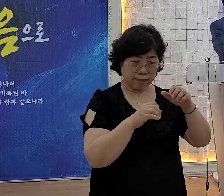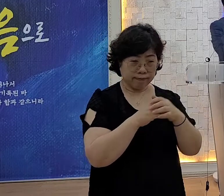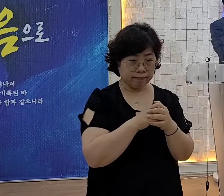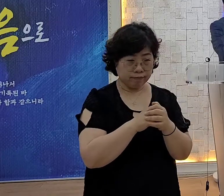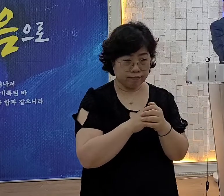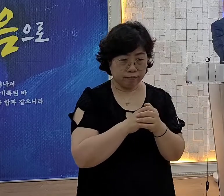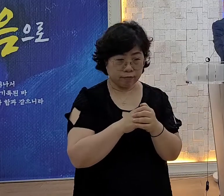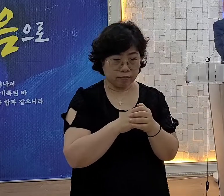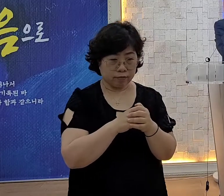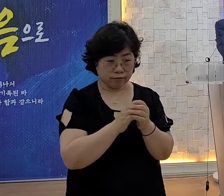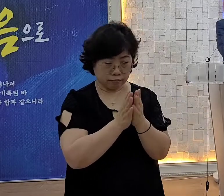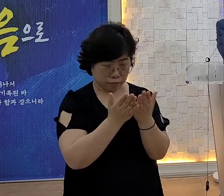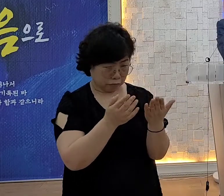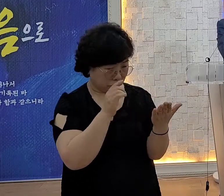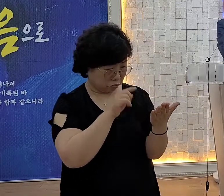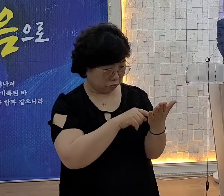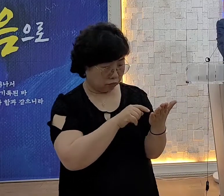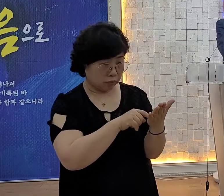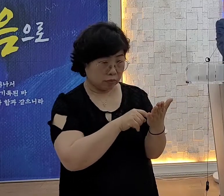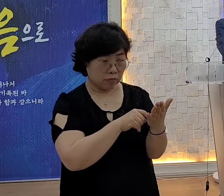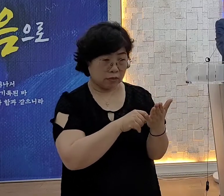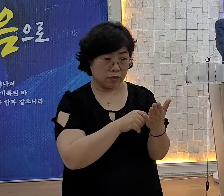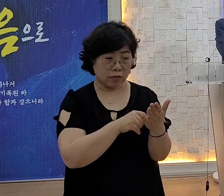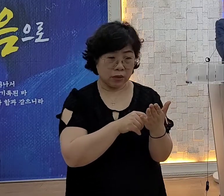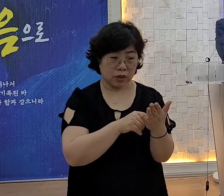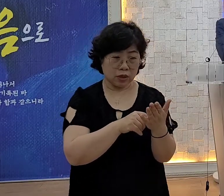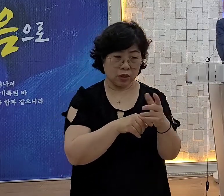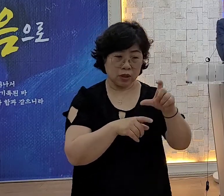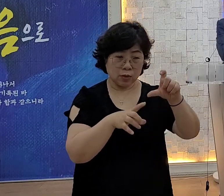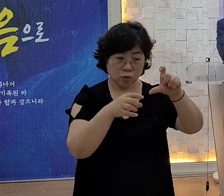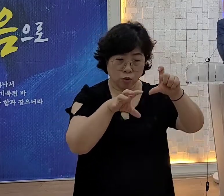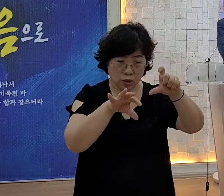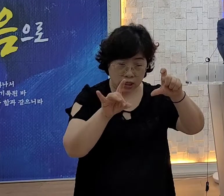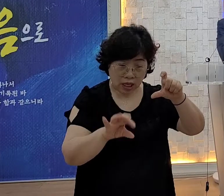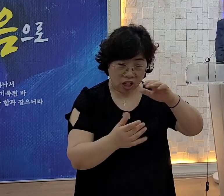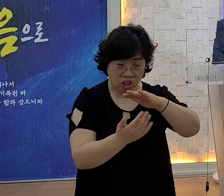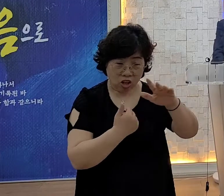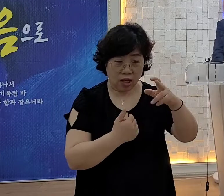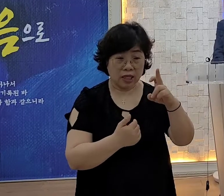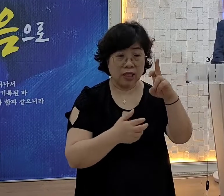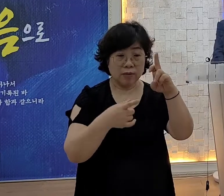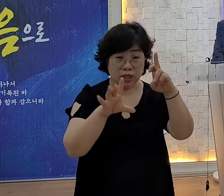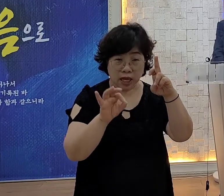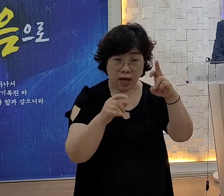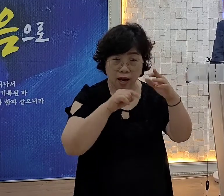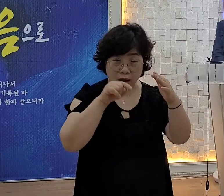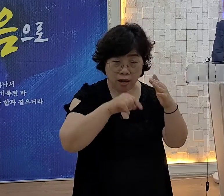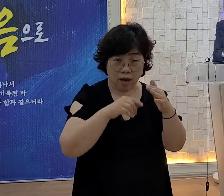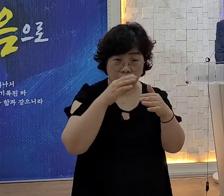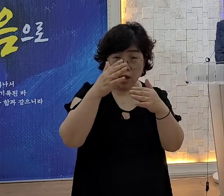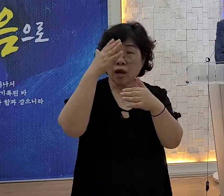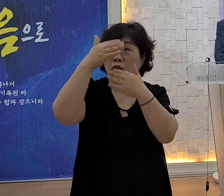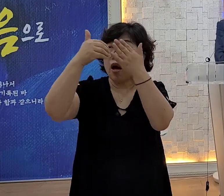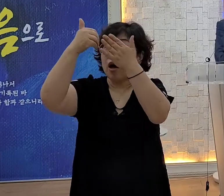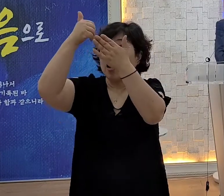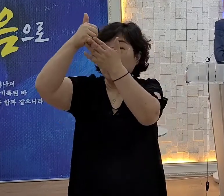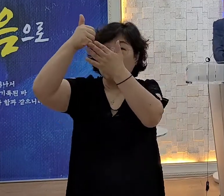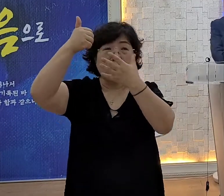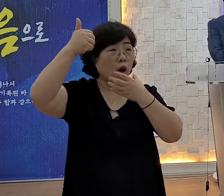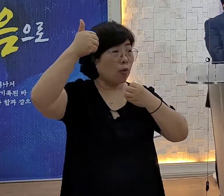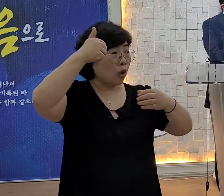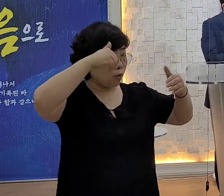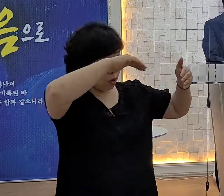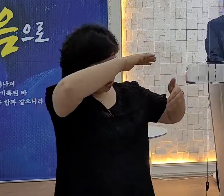이제 12장에 하나님께서 이 아브라함을 부르시잖아요. 그렇게 해서, 하나님의 명령을